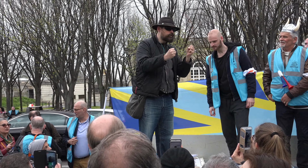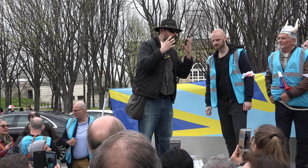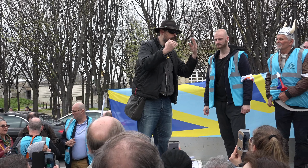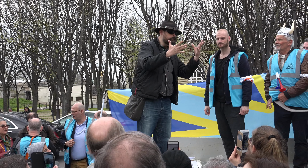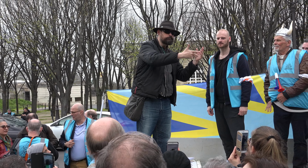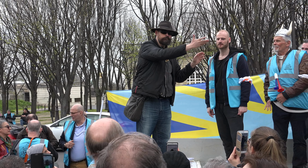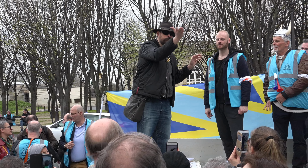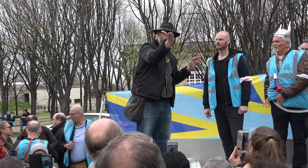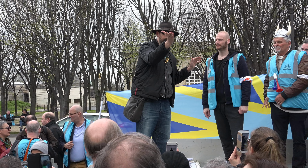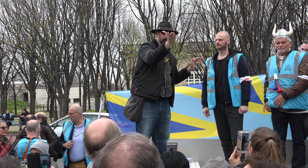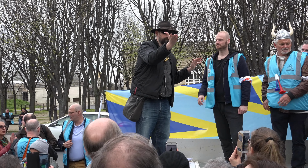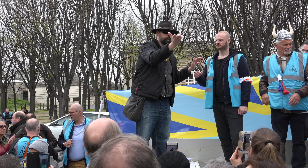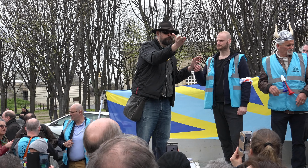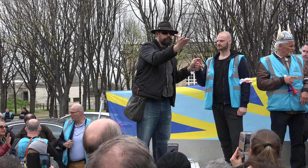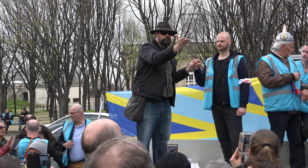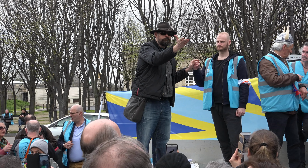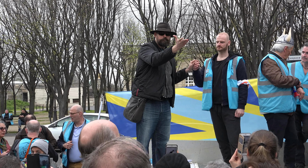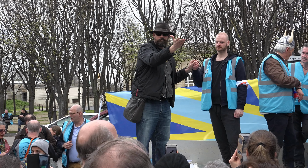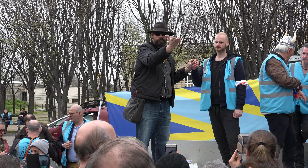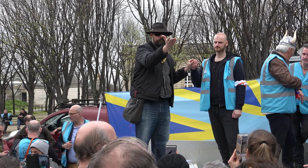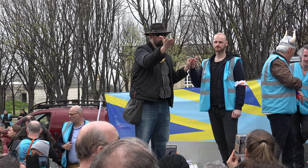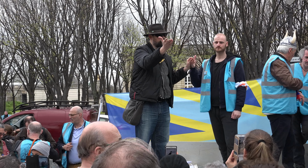à toutes ces fonctions, qu'elles aient accès à toutes ces informations.